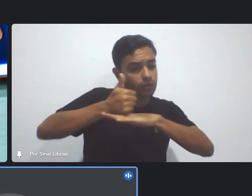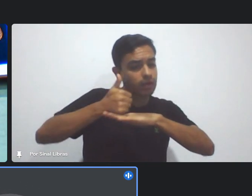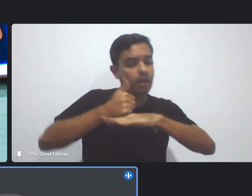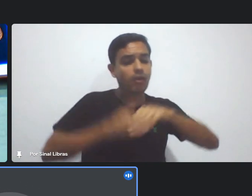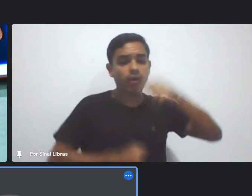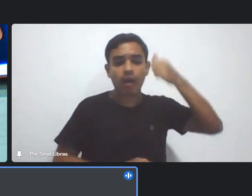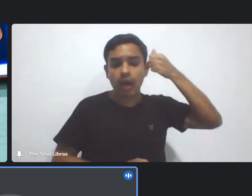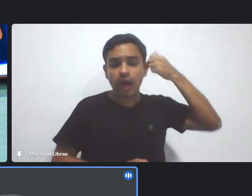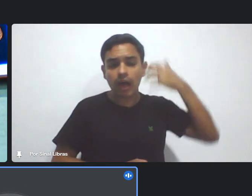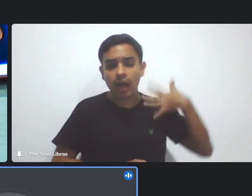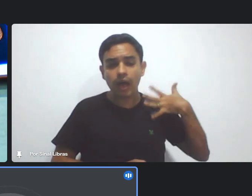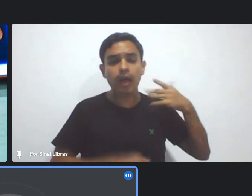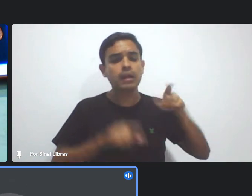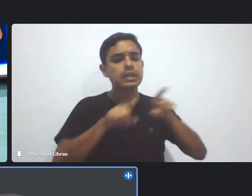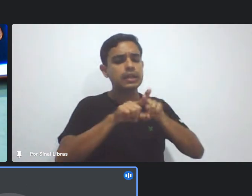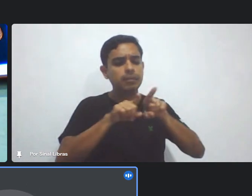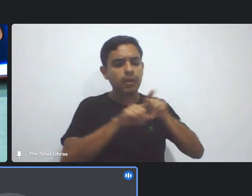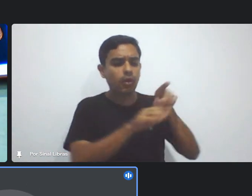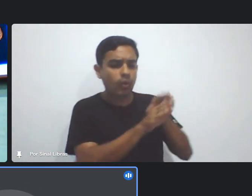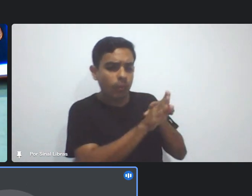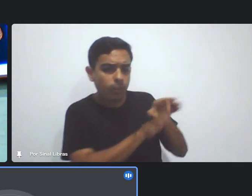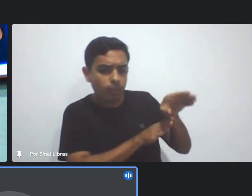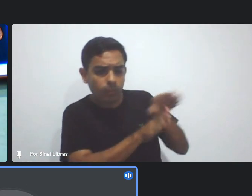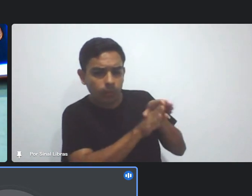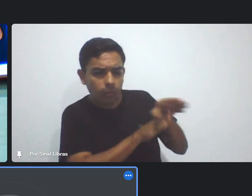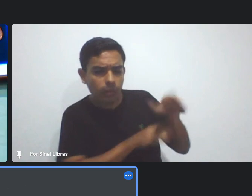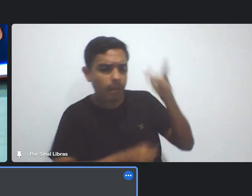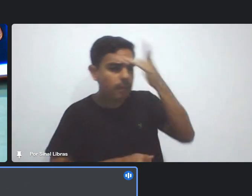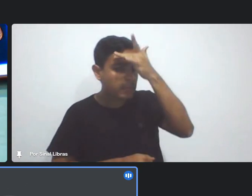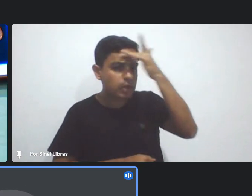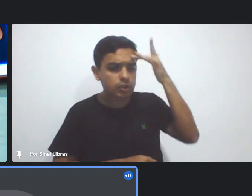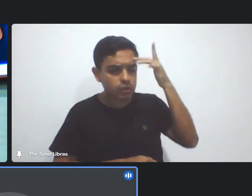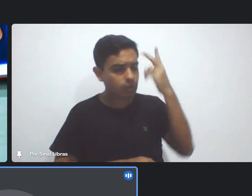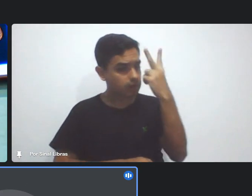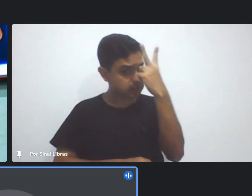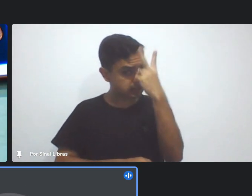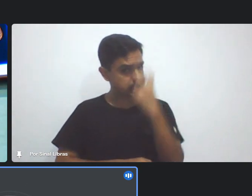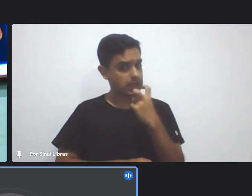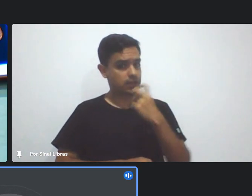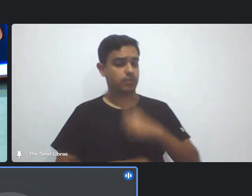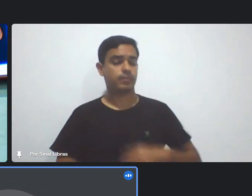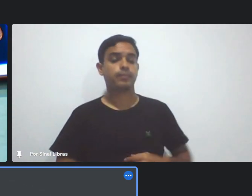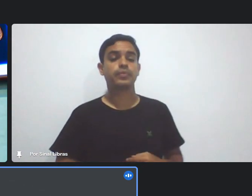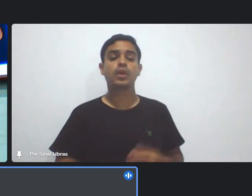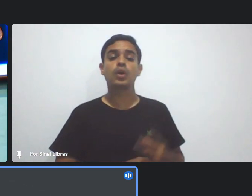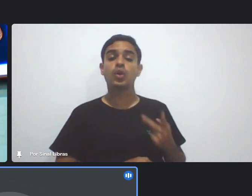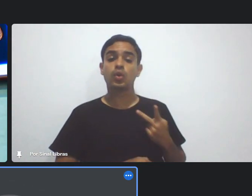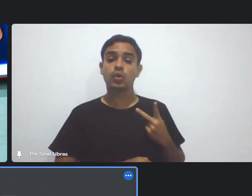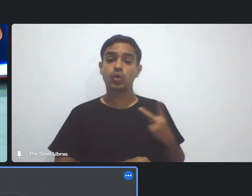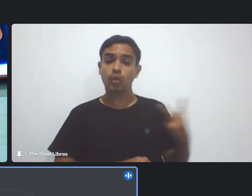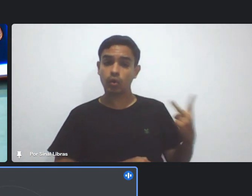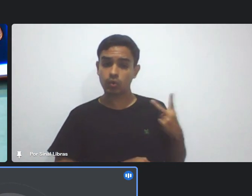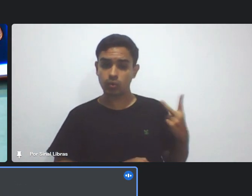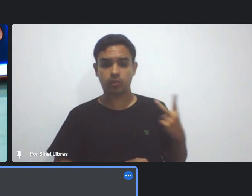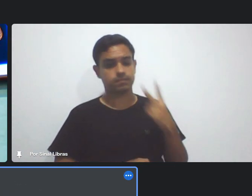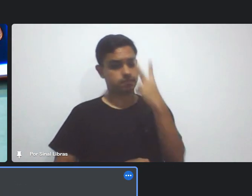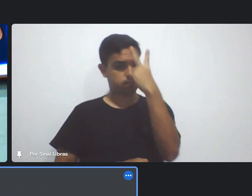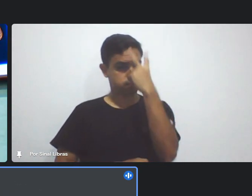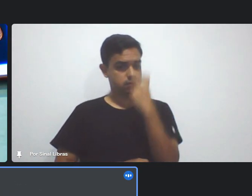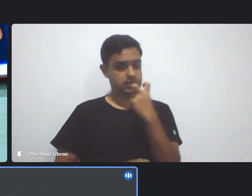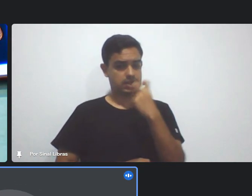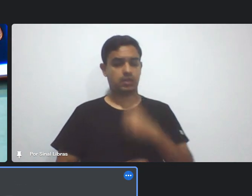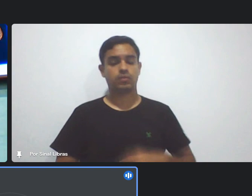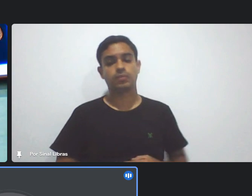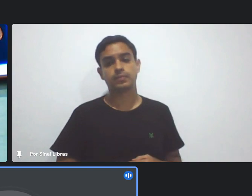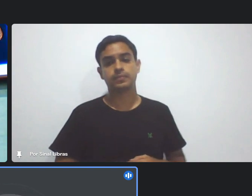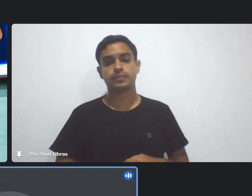também consultores que têm pessoas cegas. Inclusive, um professor, um amigo meu, a gente é cego. Eu sou.